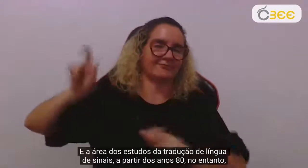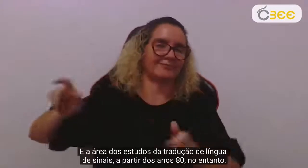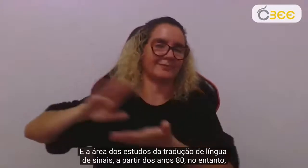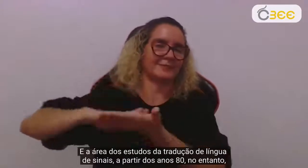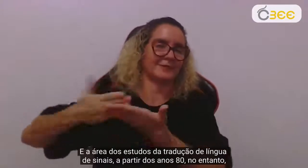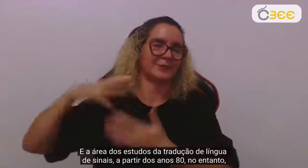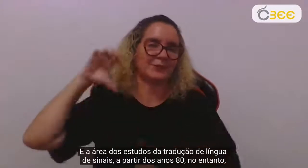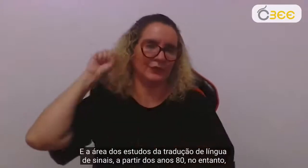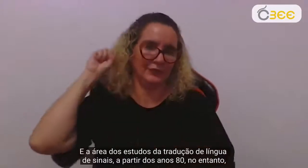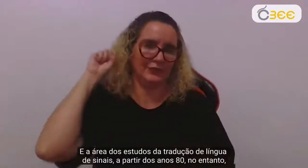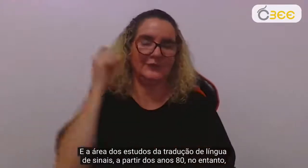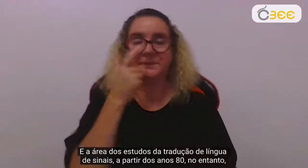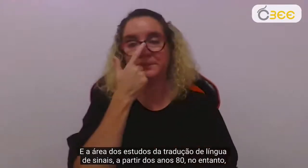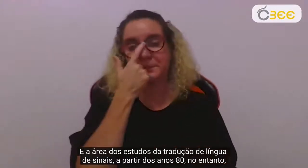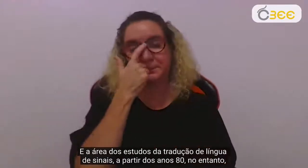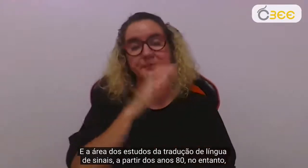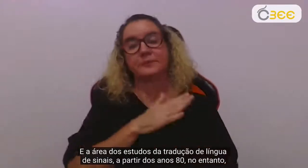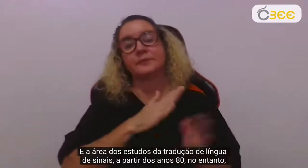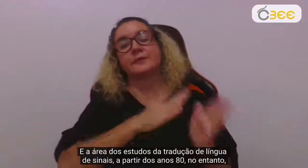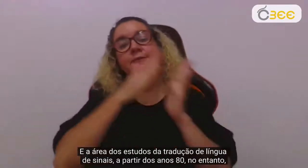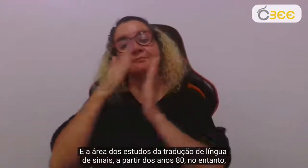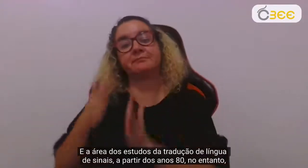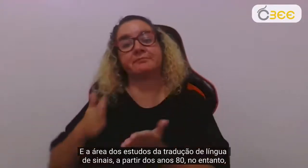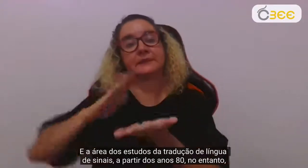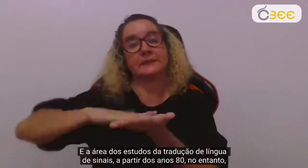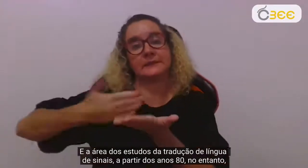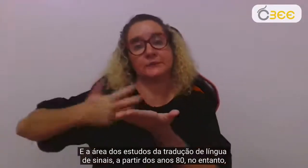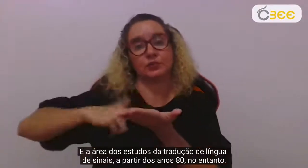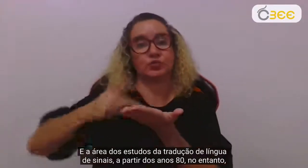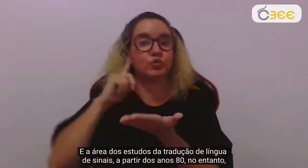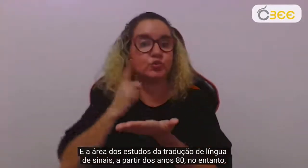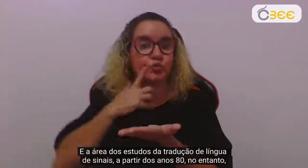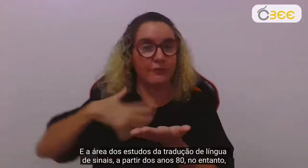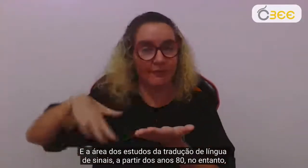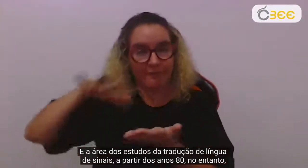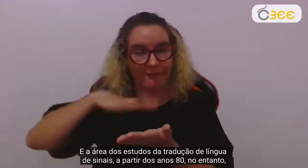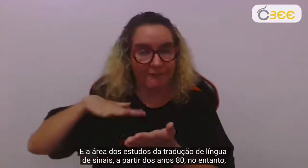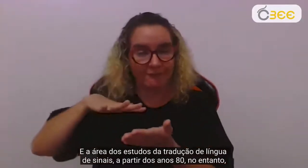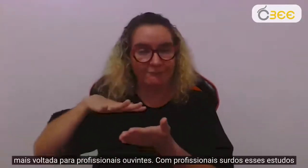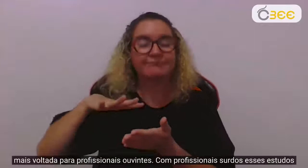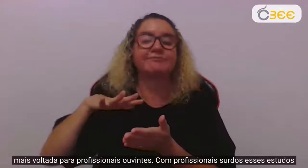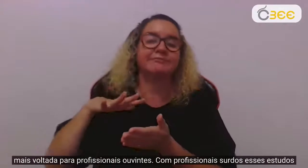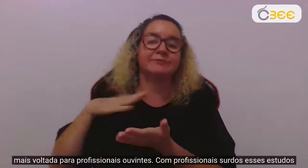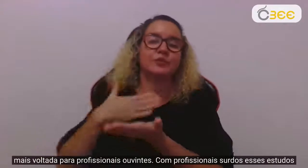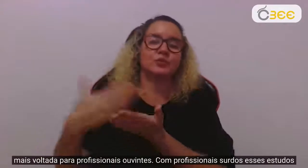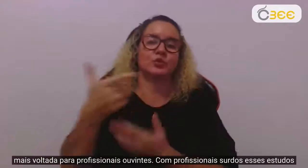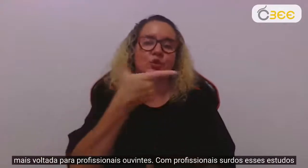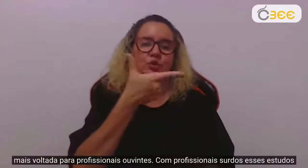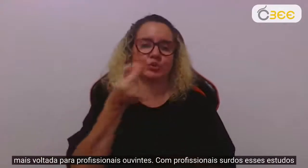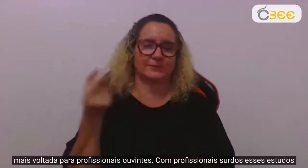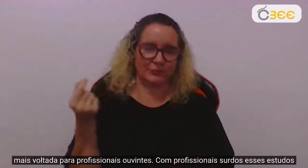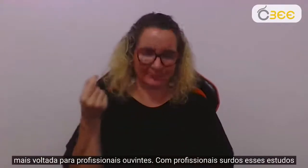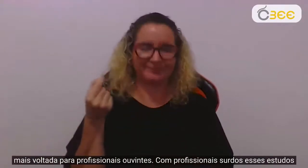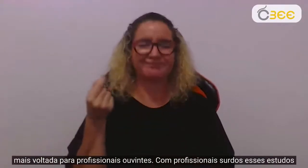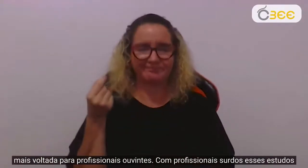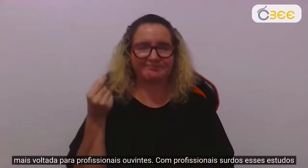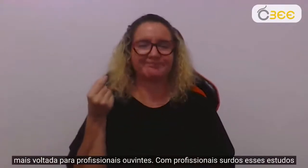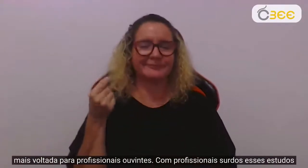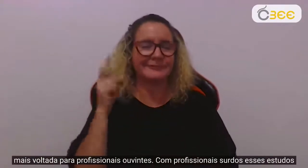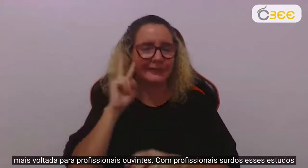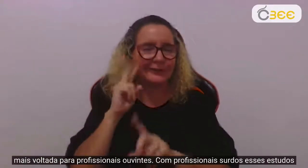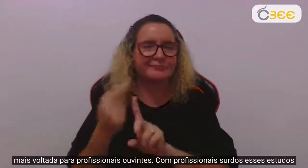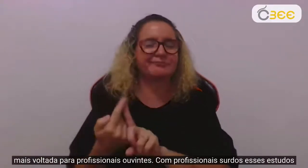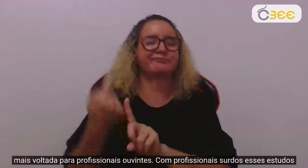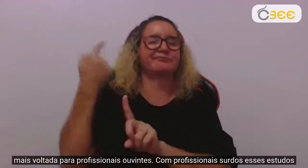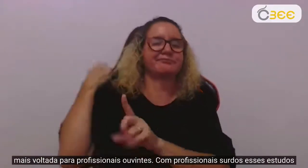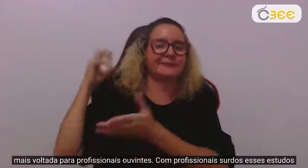e a área dos estudos da tradução de línguas de sinais a partir dos anos 80, no entanto, mais voltada para profissionais ouvintes.